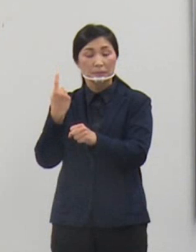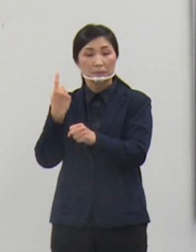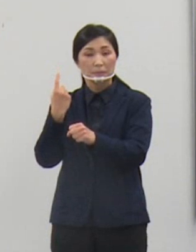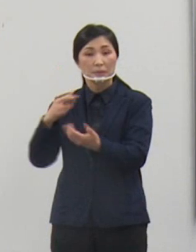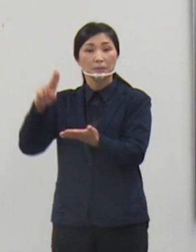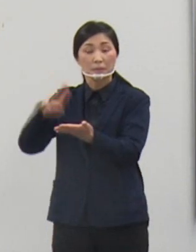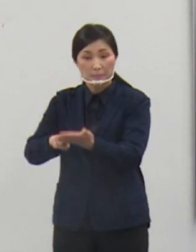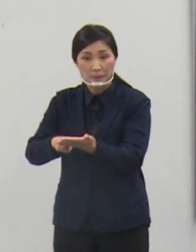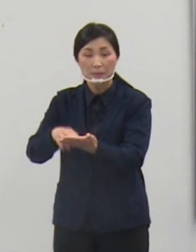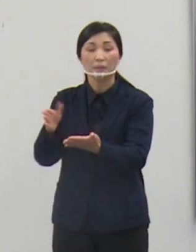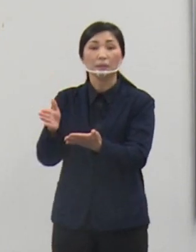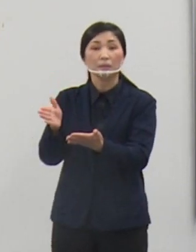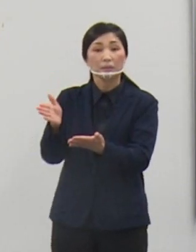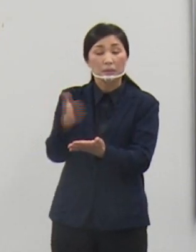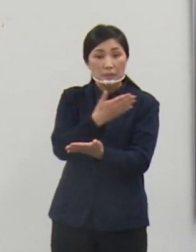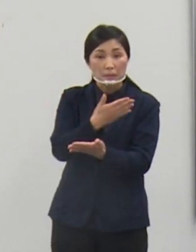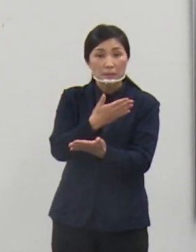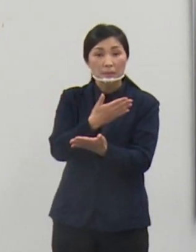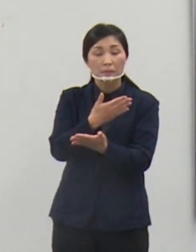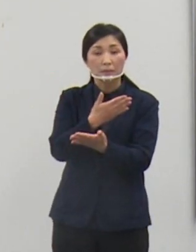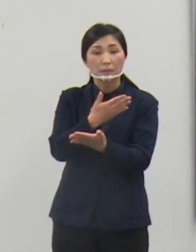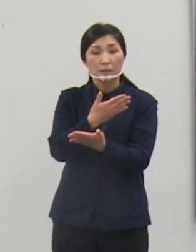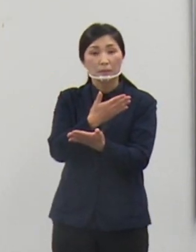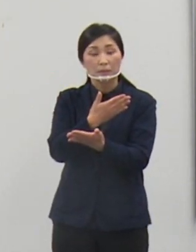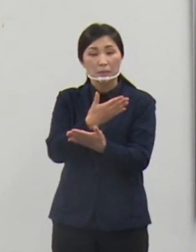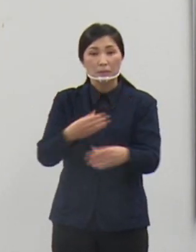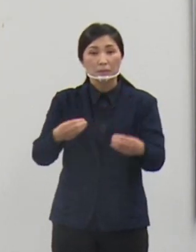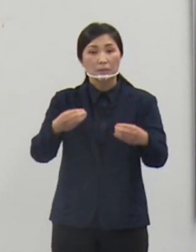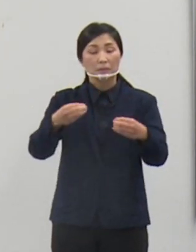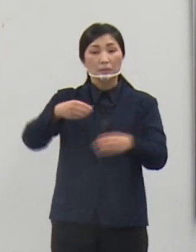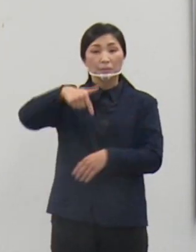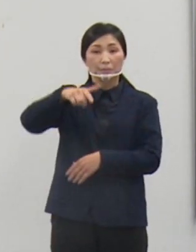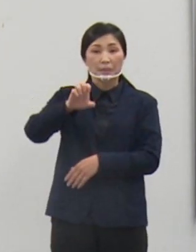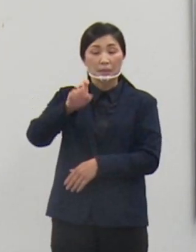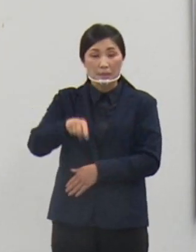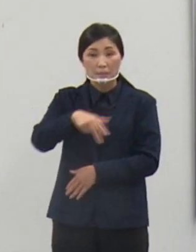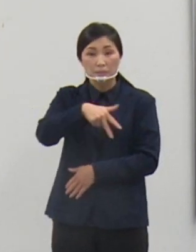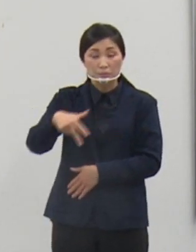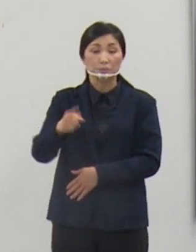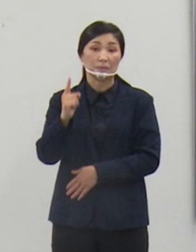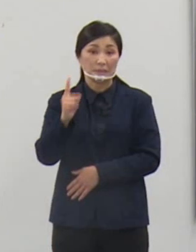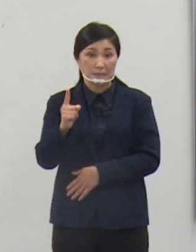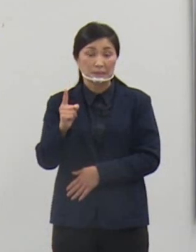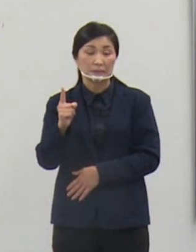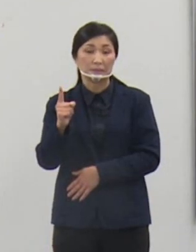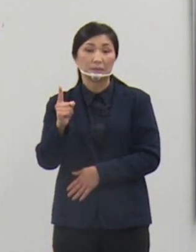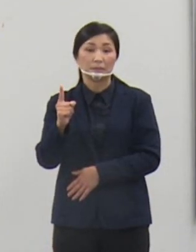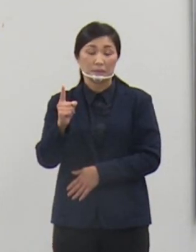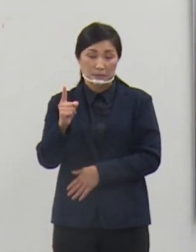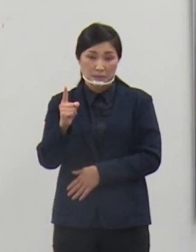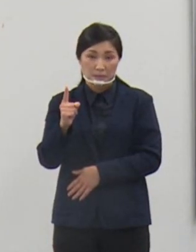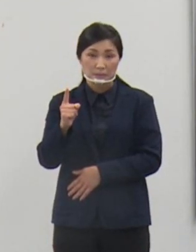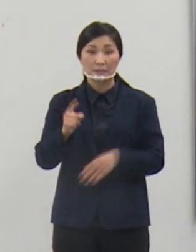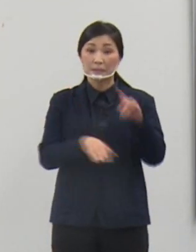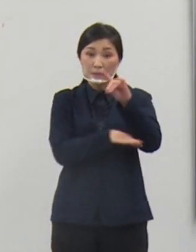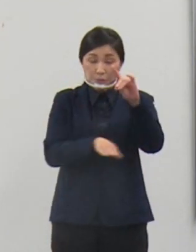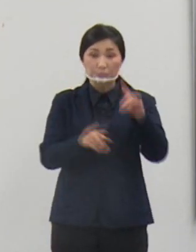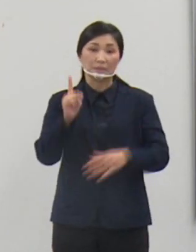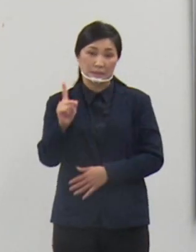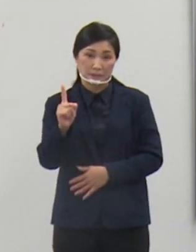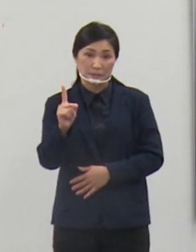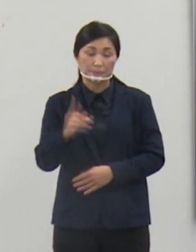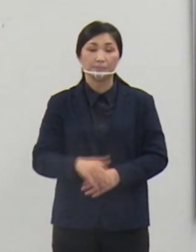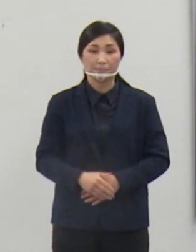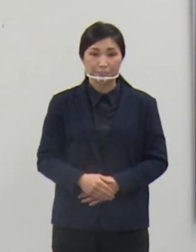フェーズ1となっております。また他方で専門家の皆さんからは第6